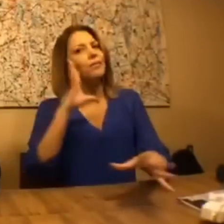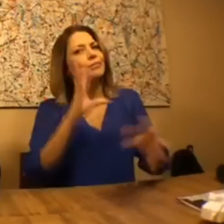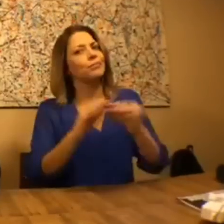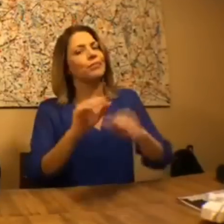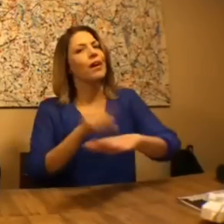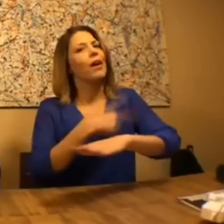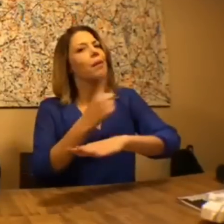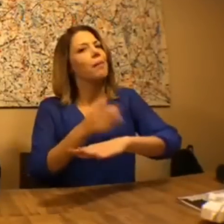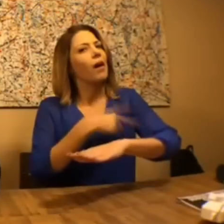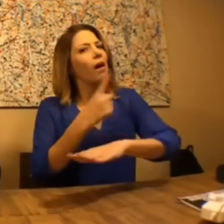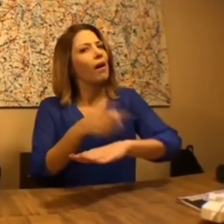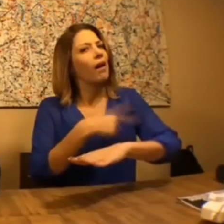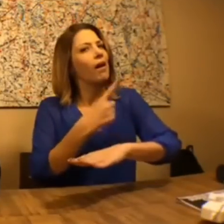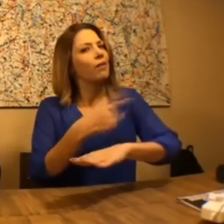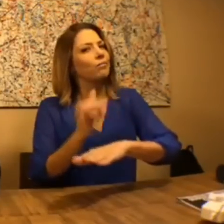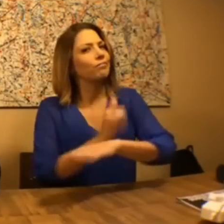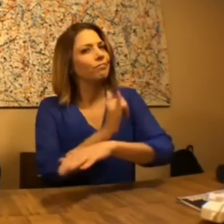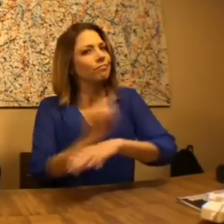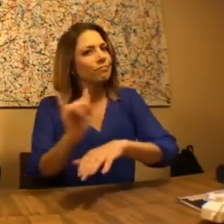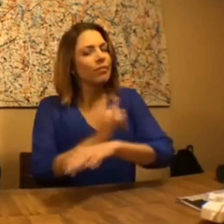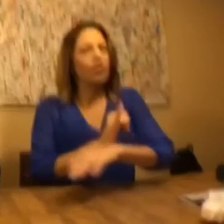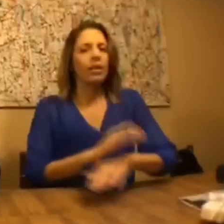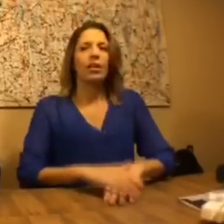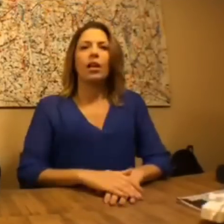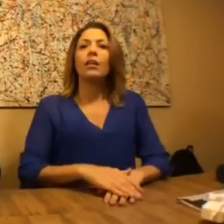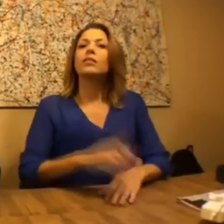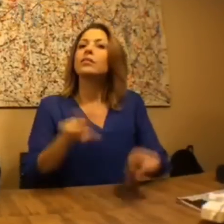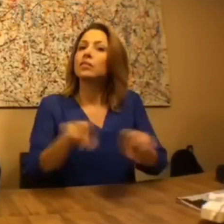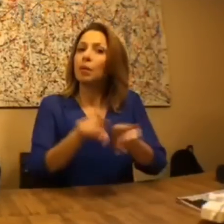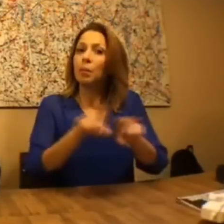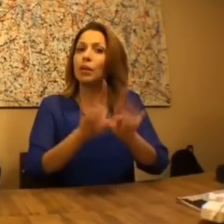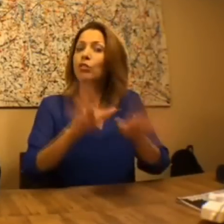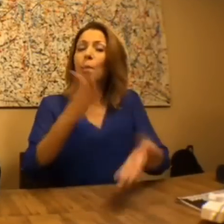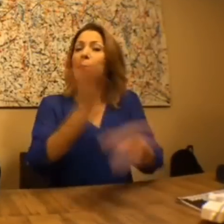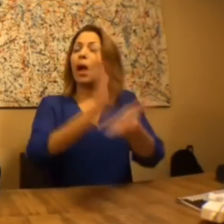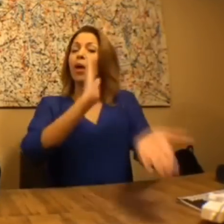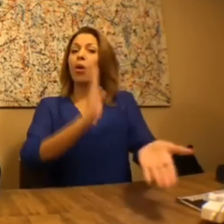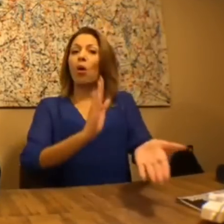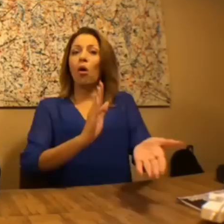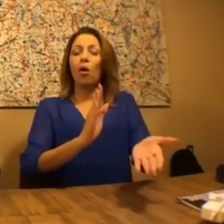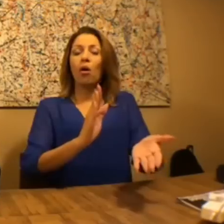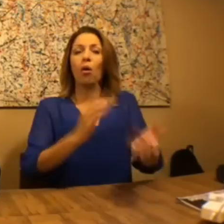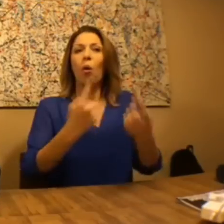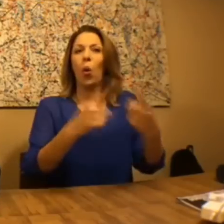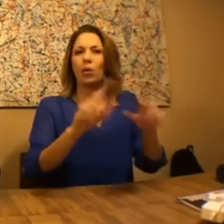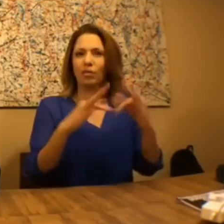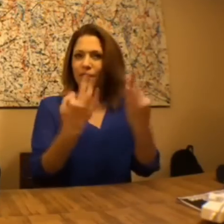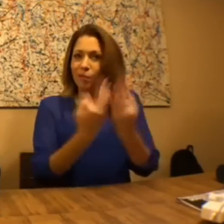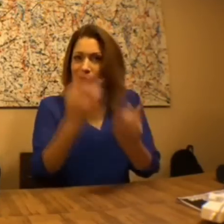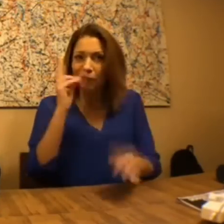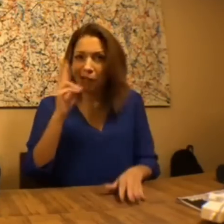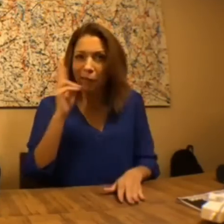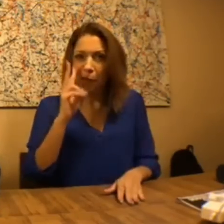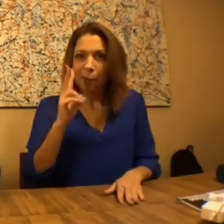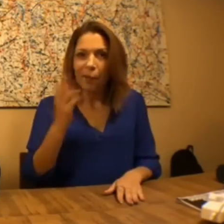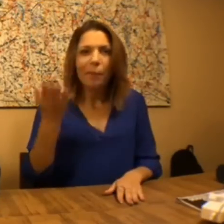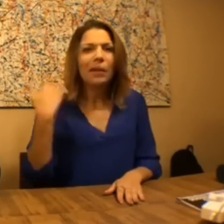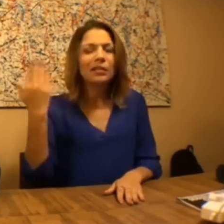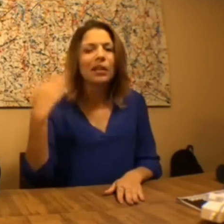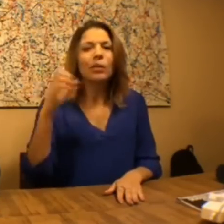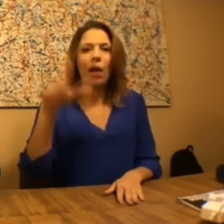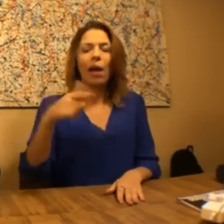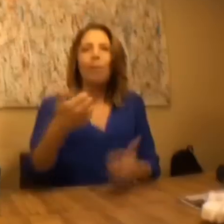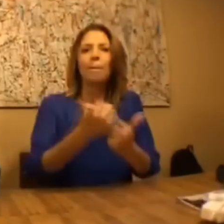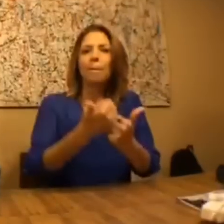a família, coisa que ele atacava lá atrás, enquanto ministro da Educação. Vocês lembram do